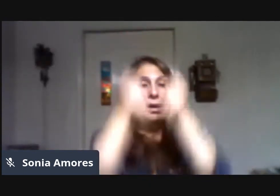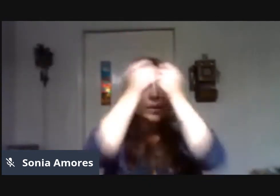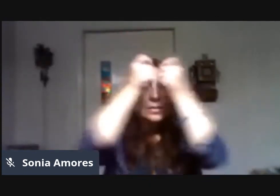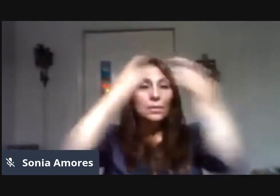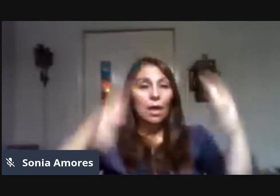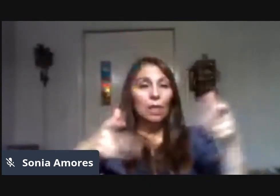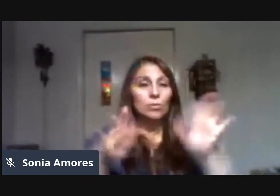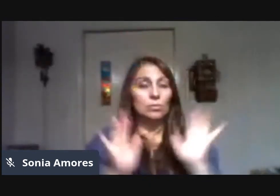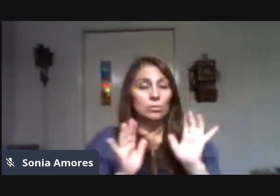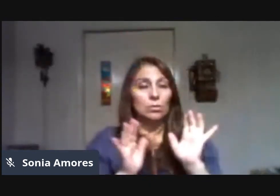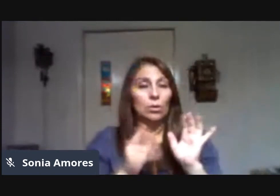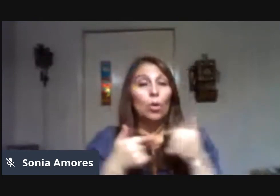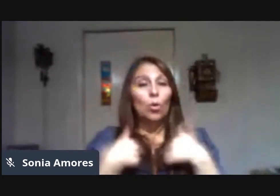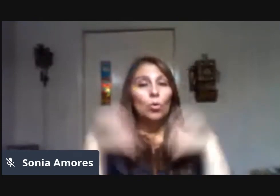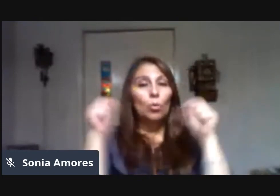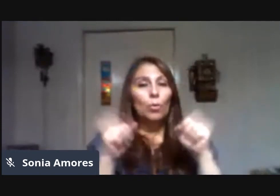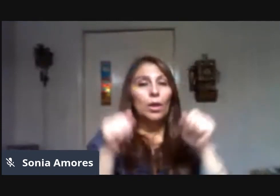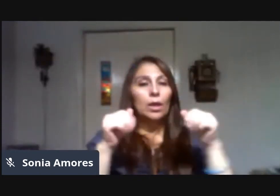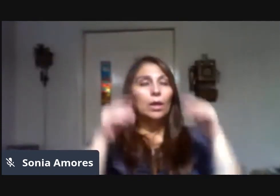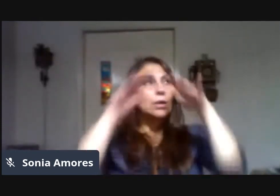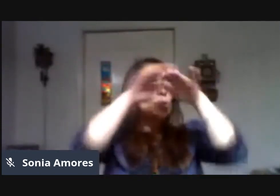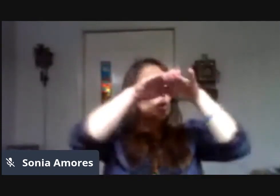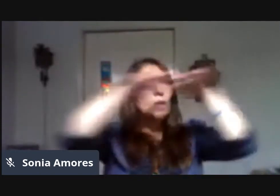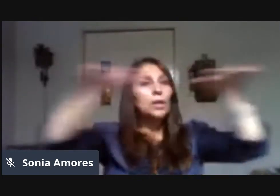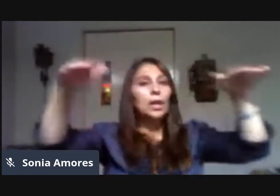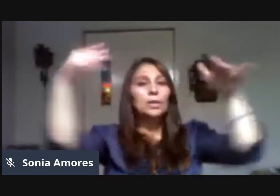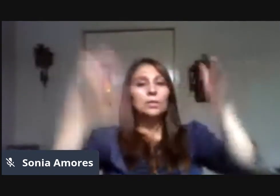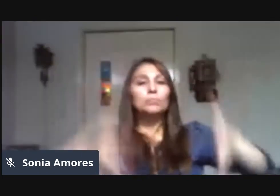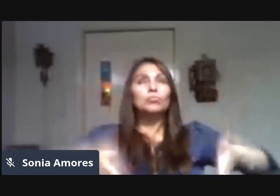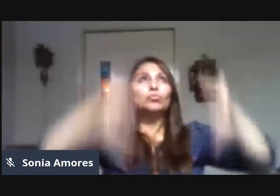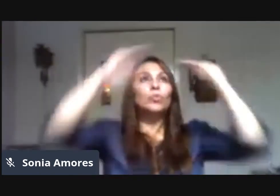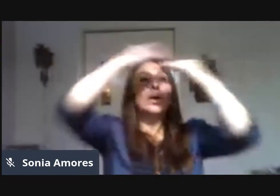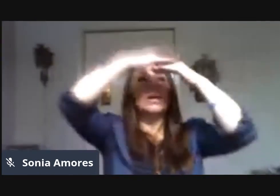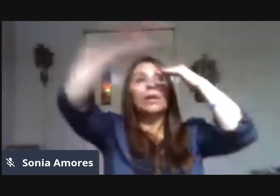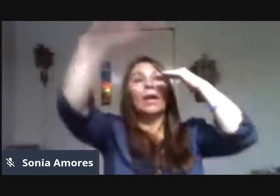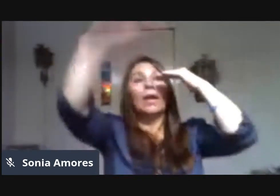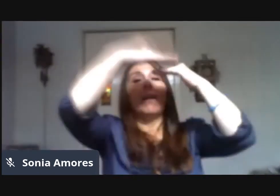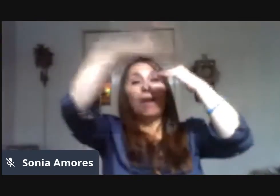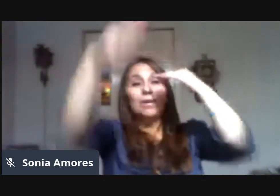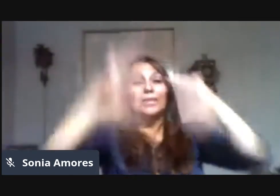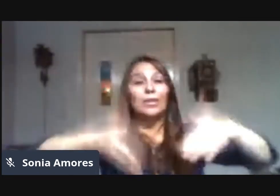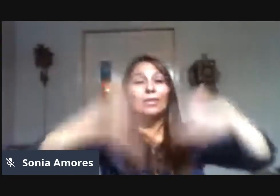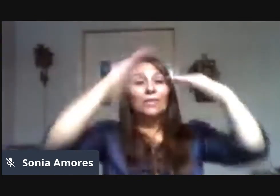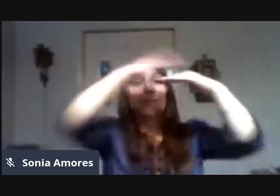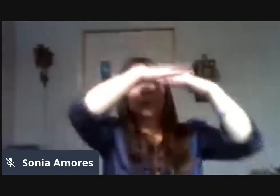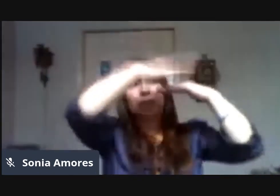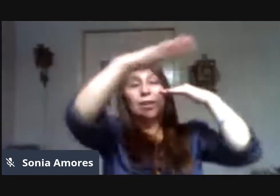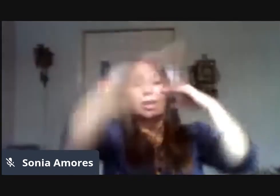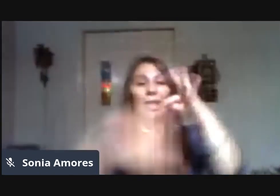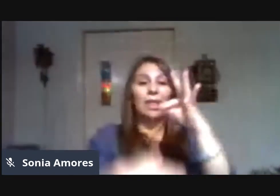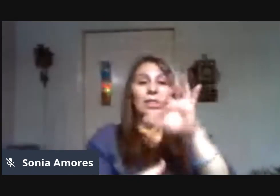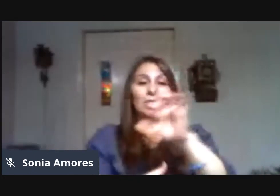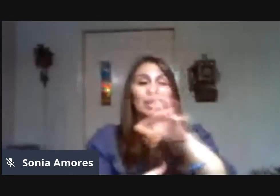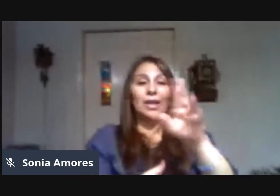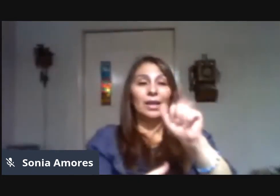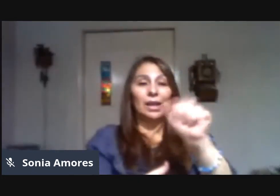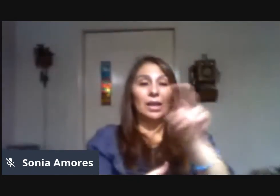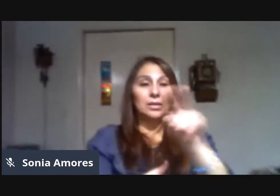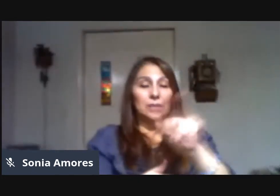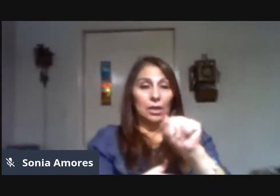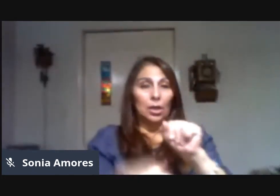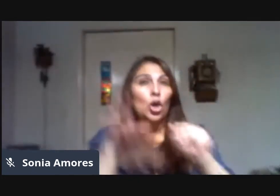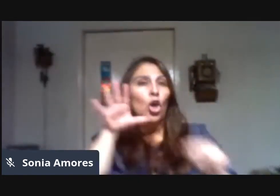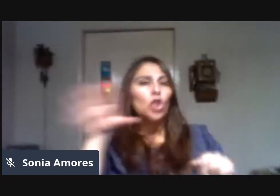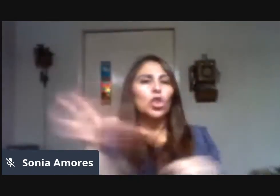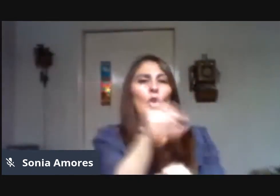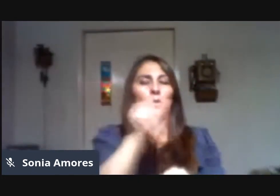abstracción de que, por ejemplo, en una ciudad como Bogotá todo el mundo tiene terrazas. Pues les quiero decir que no todo el mundo tiene terrazas.